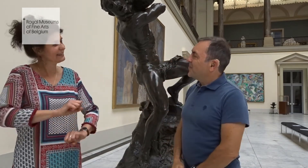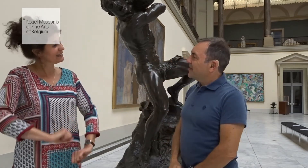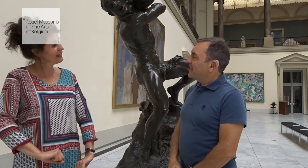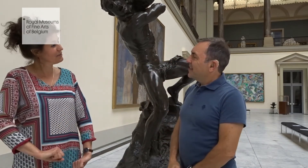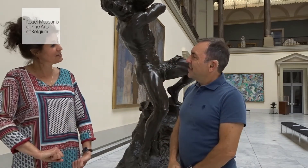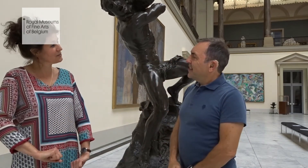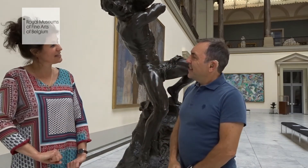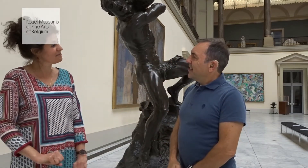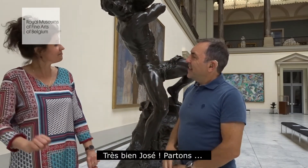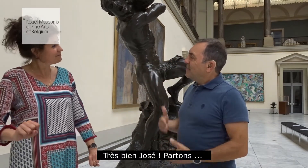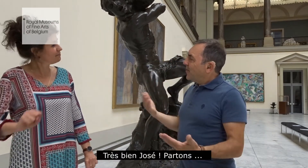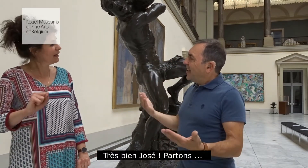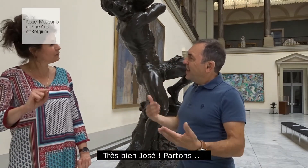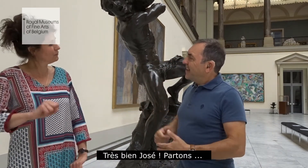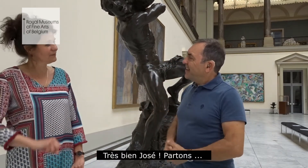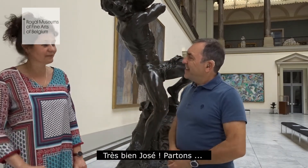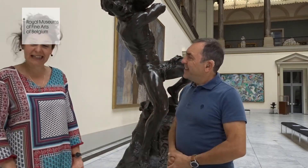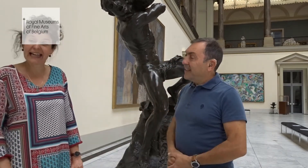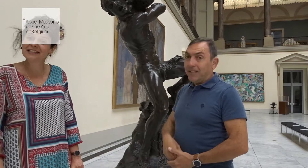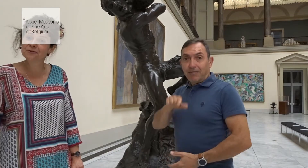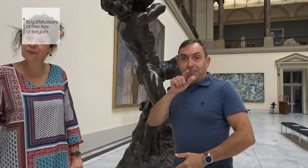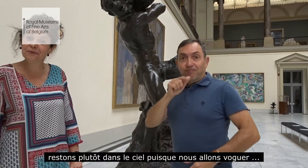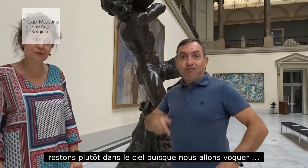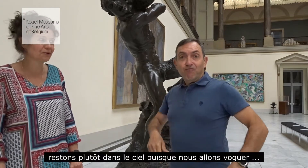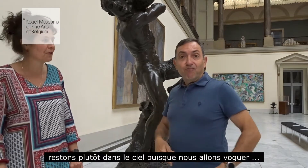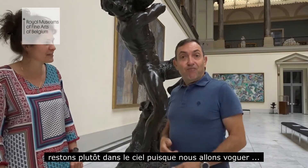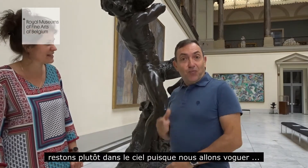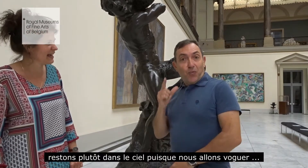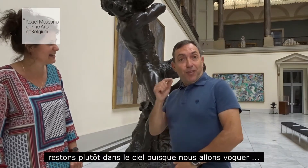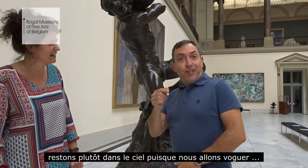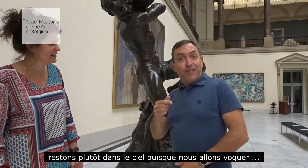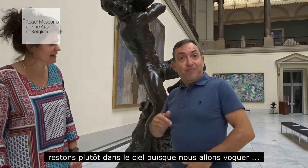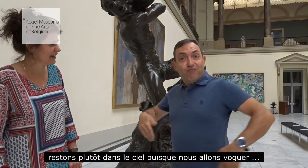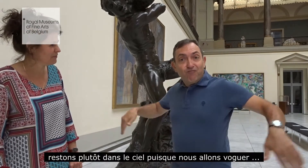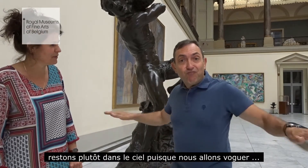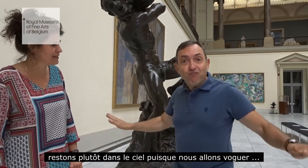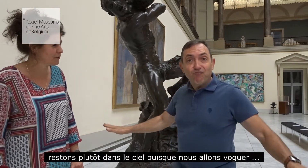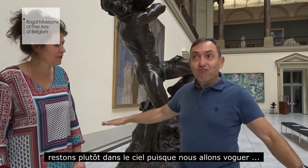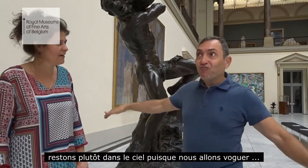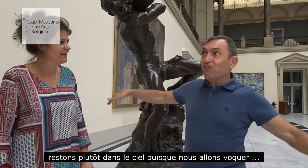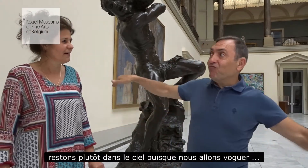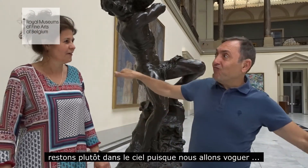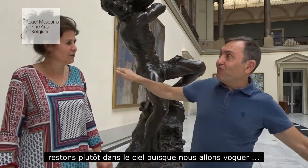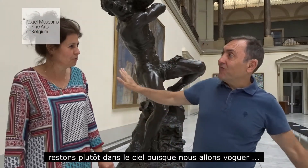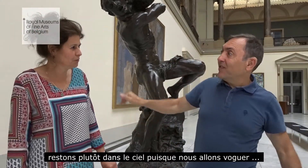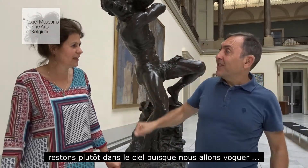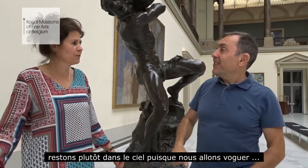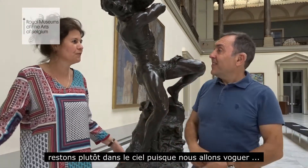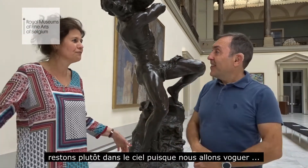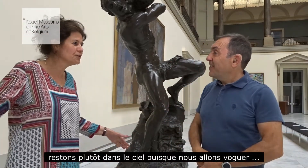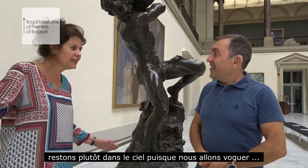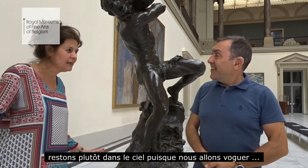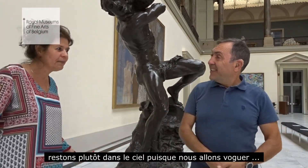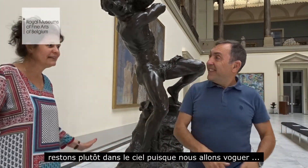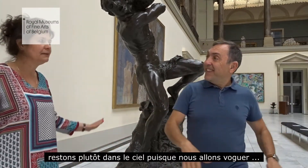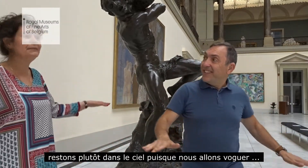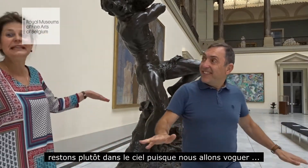Très bien, José. Partons, restons plutôt dans le ciel, puisque nous allons voguer, pas des milliers